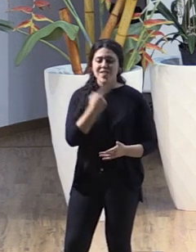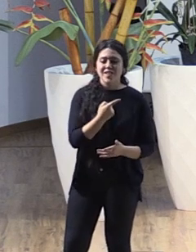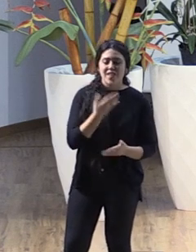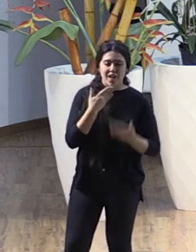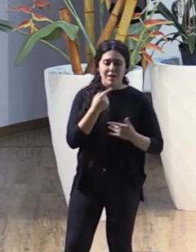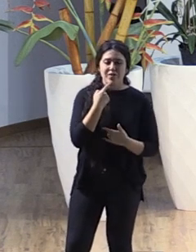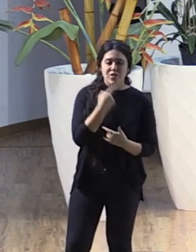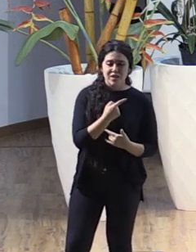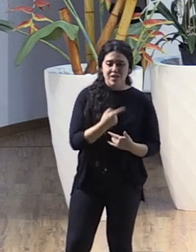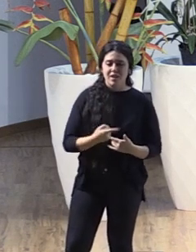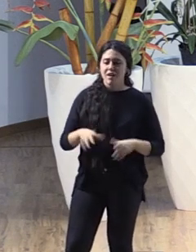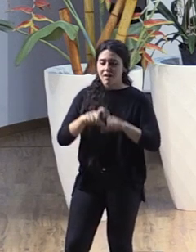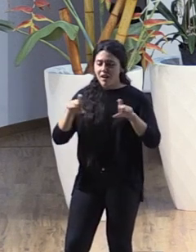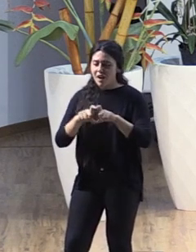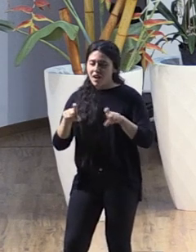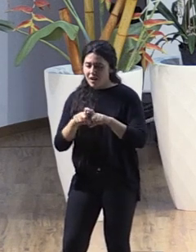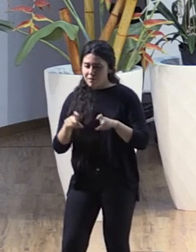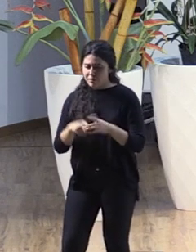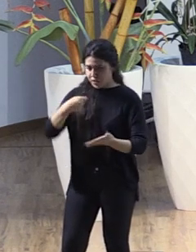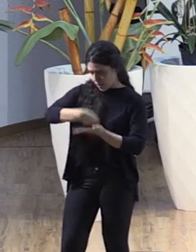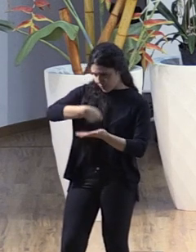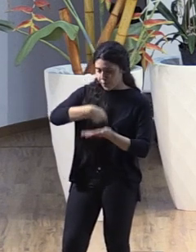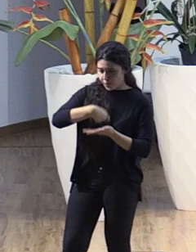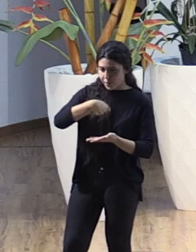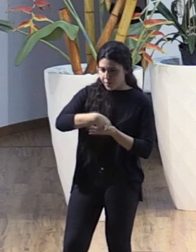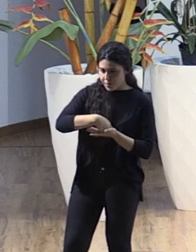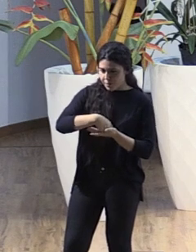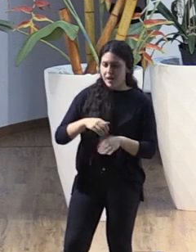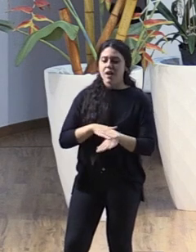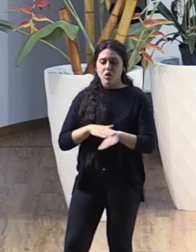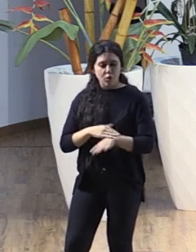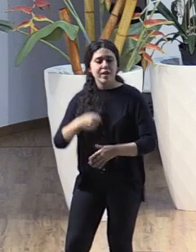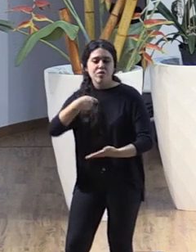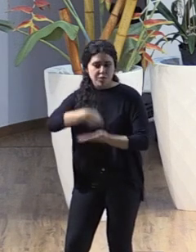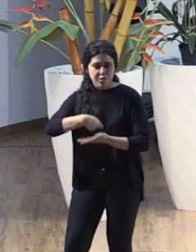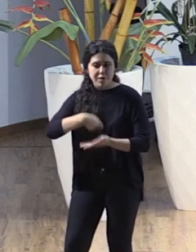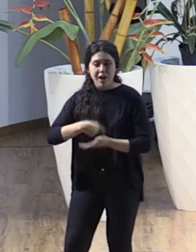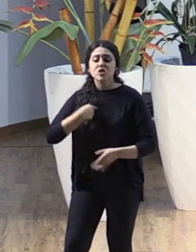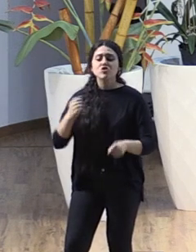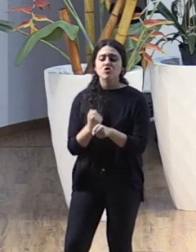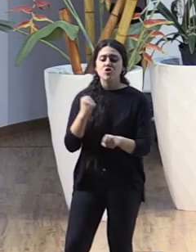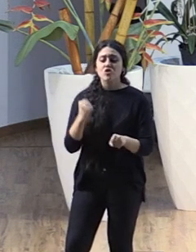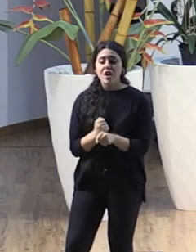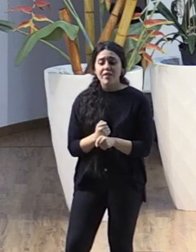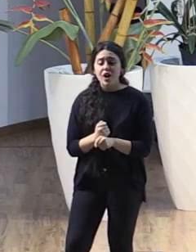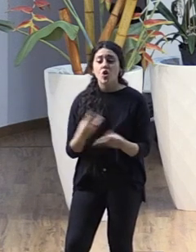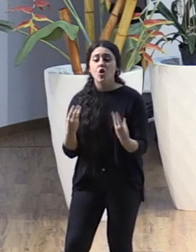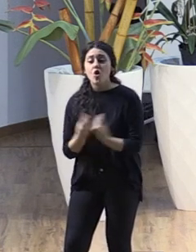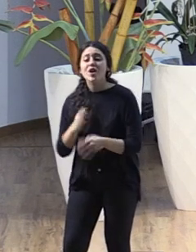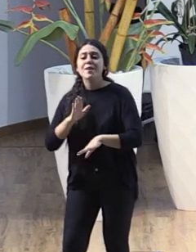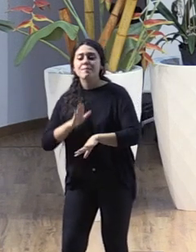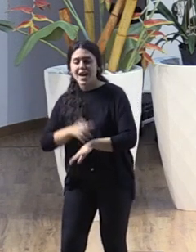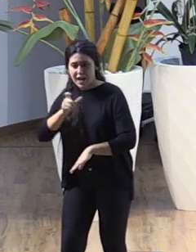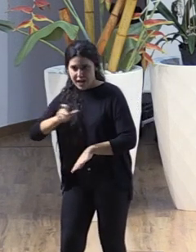puede contratar una empresa, me puede contratar la administración, me puede contratar quien sea. Yo trabajo con y para las personas con las que